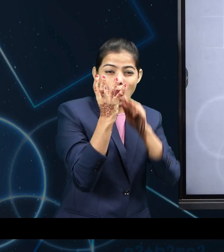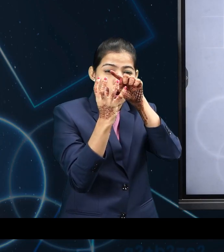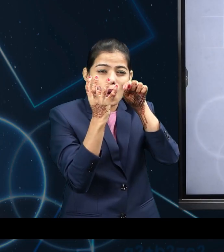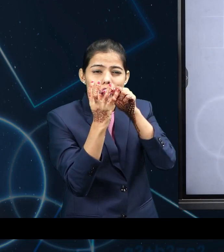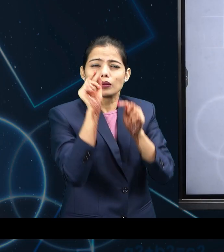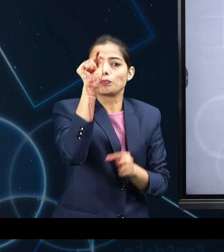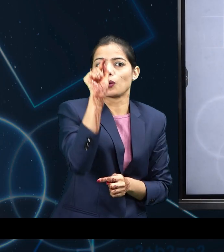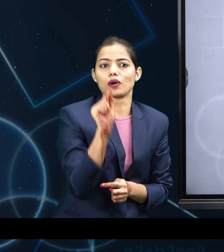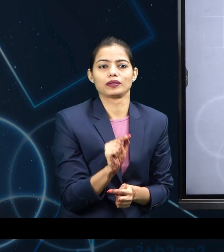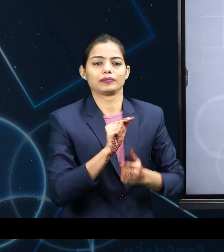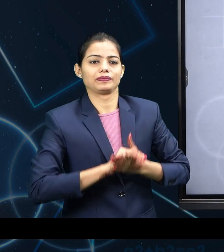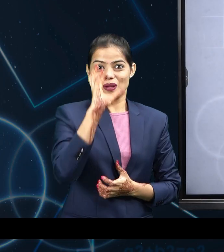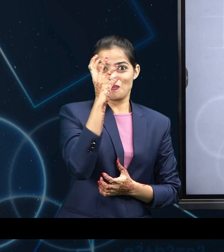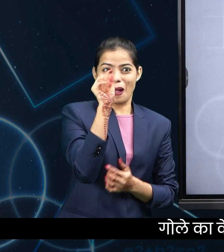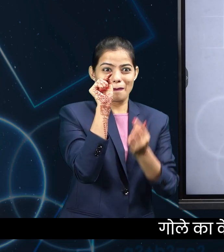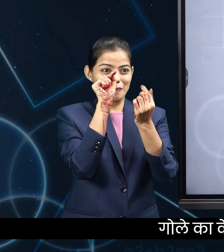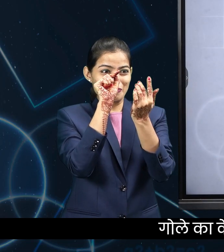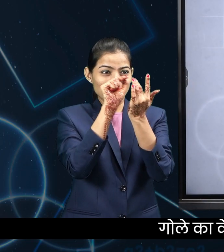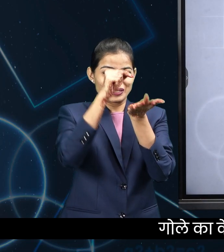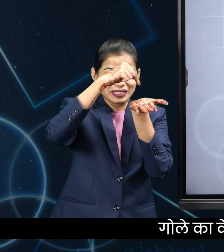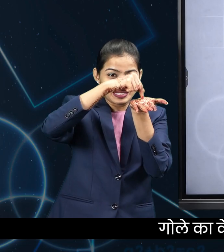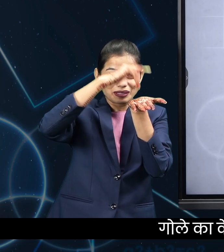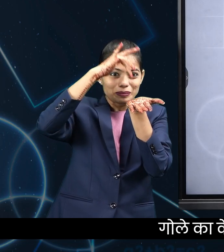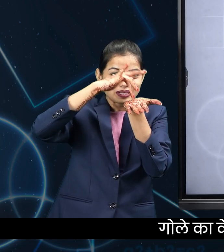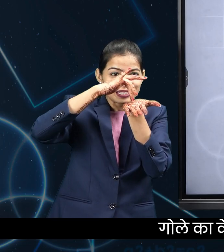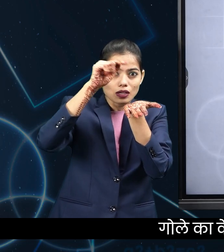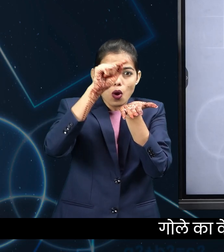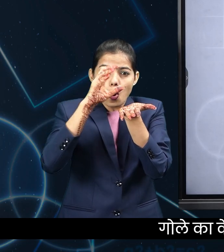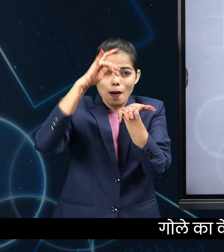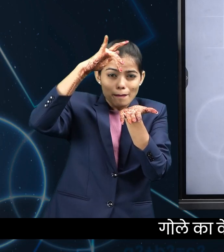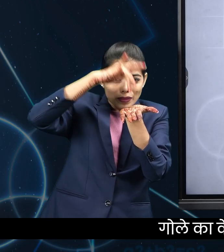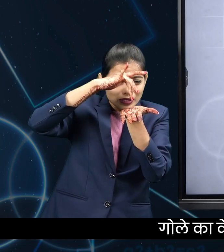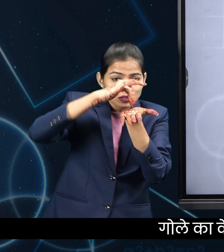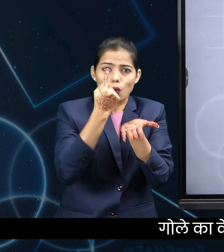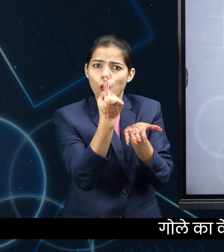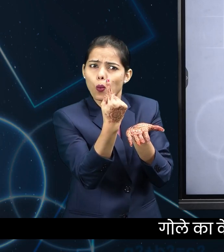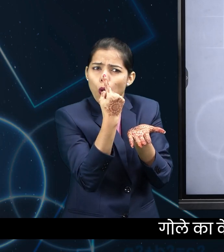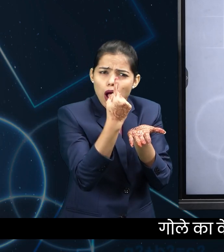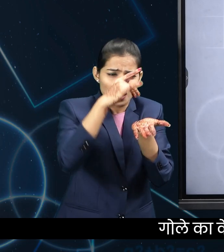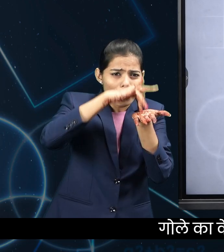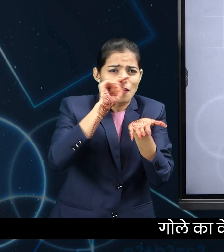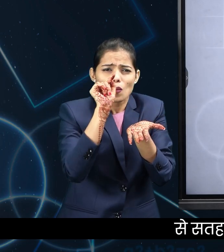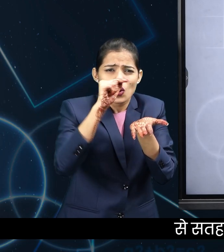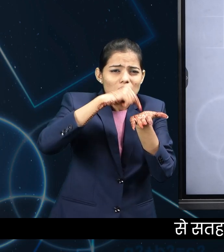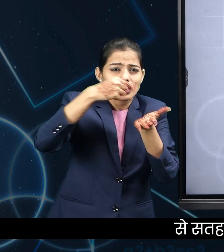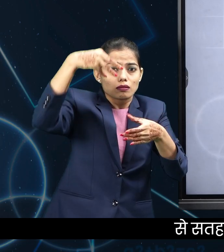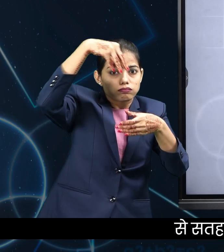गोले की विशेषताएं। गोले का केंद्र गोले के अंदर एक बिंदु होता है जहां से सतह